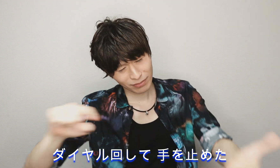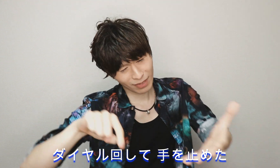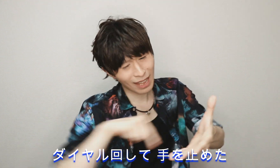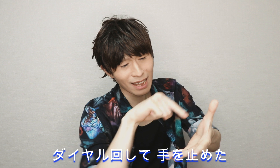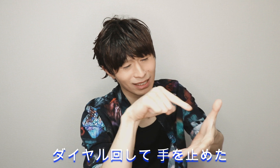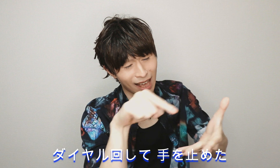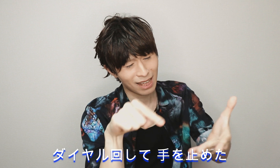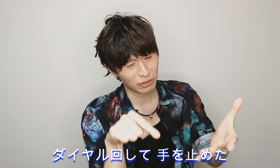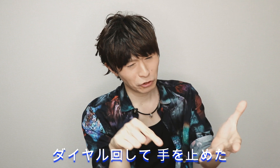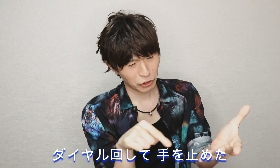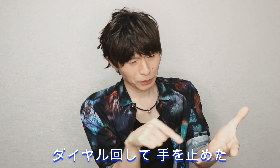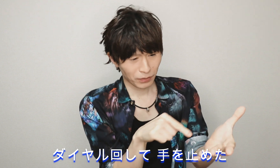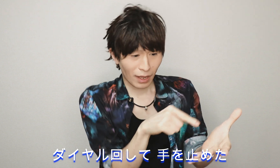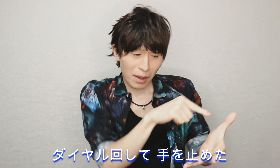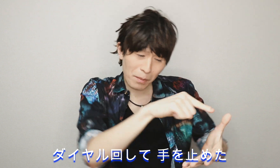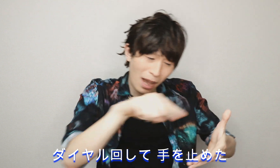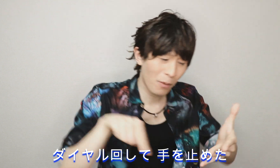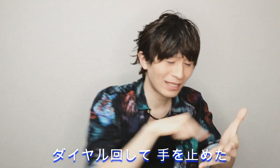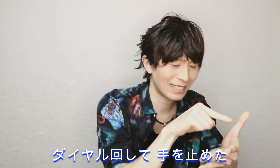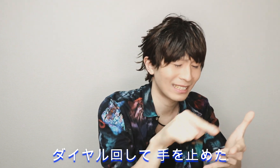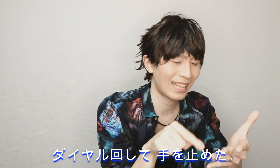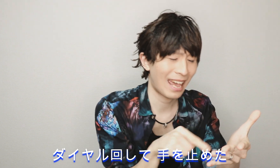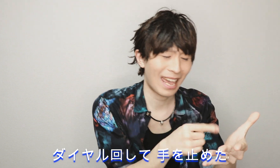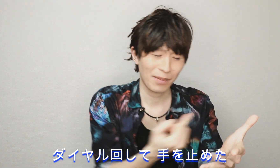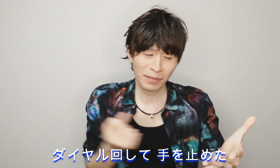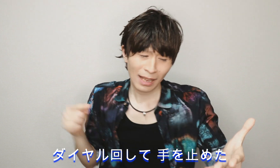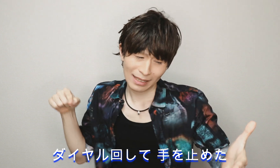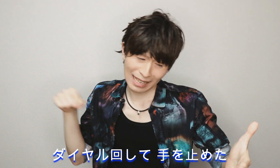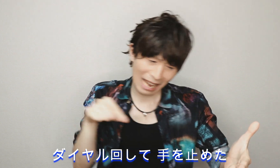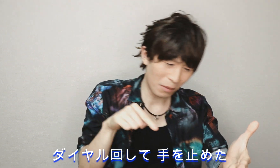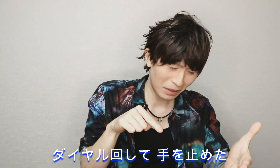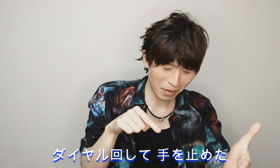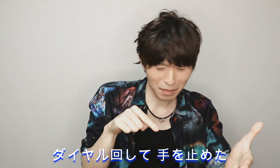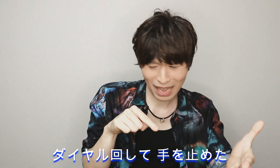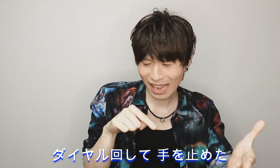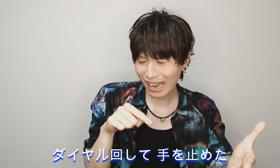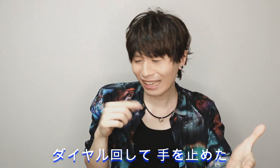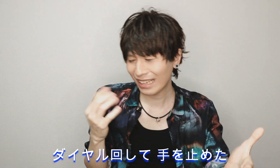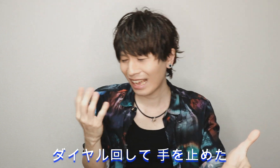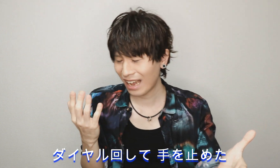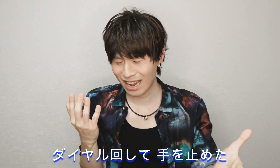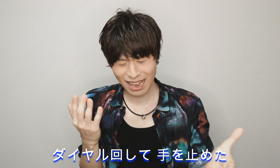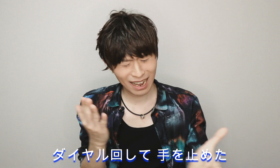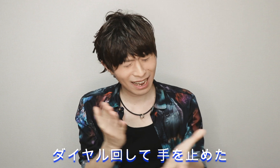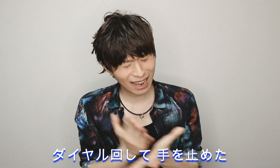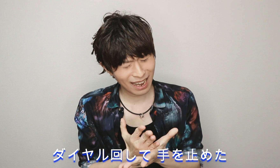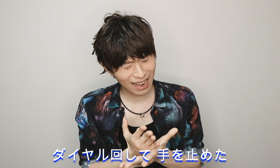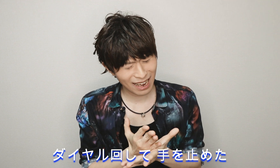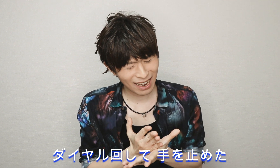ダイヤル回して手を止めた